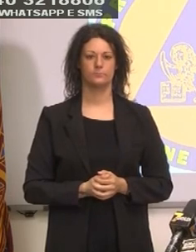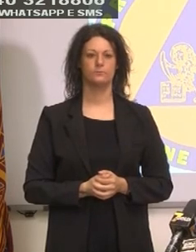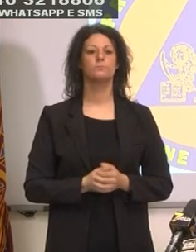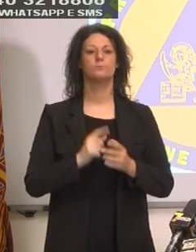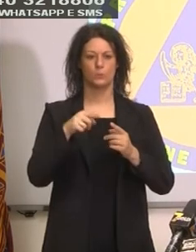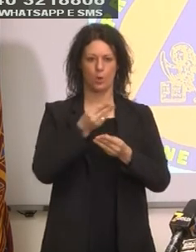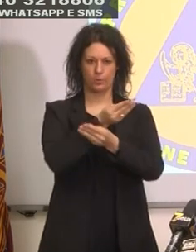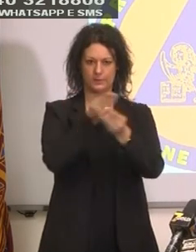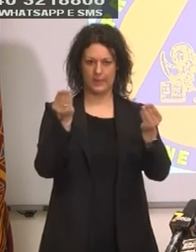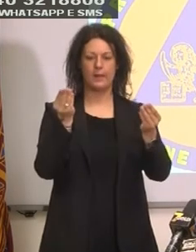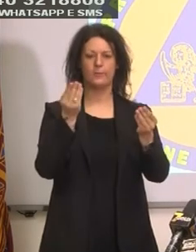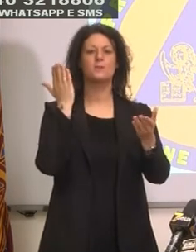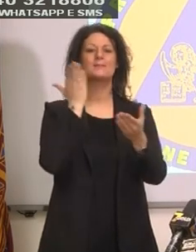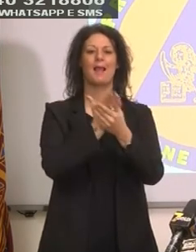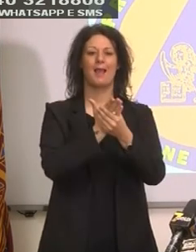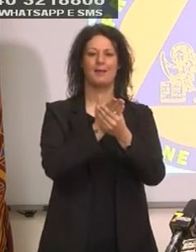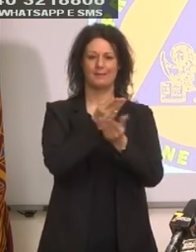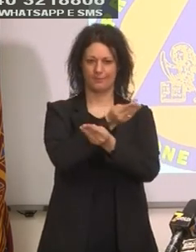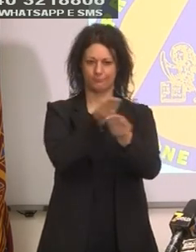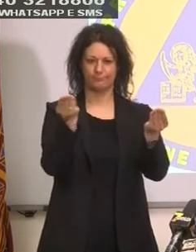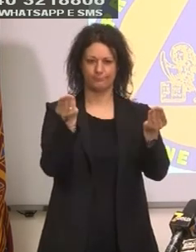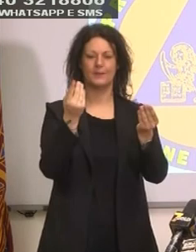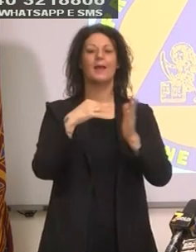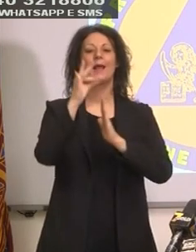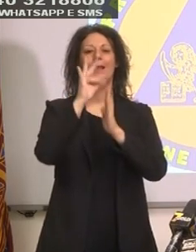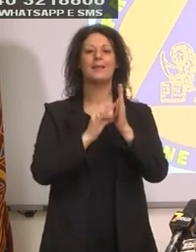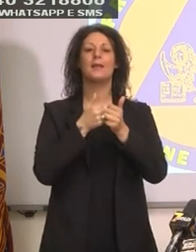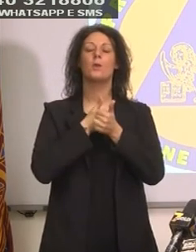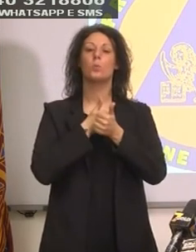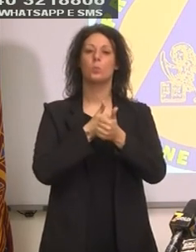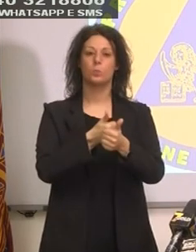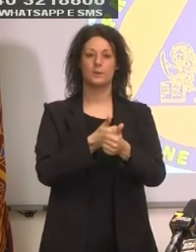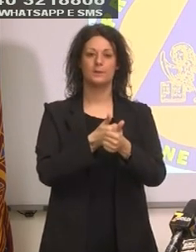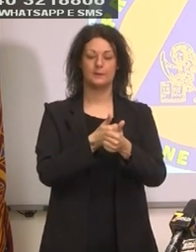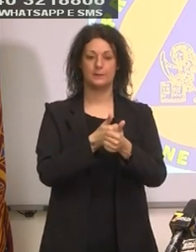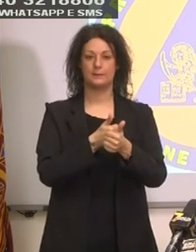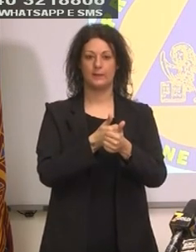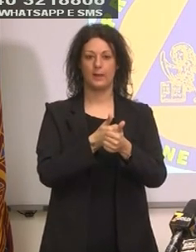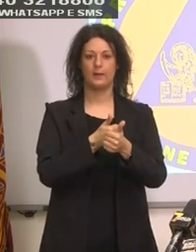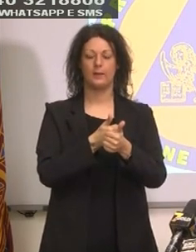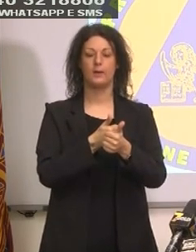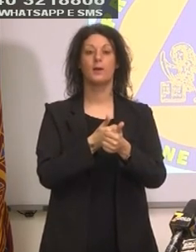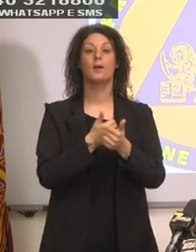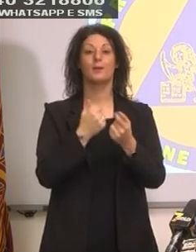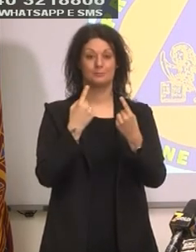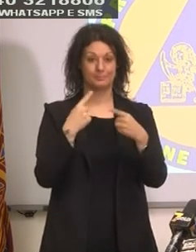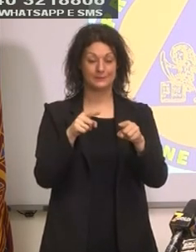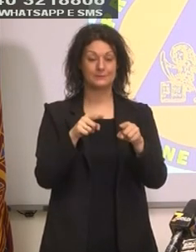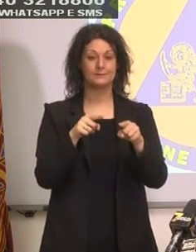la scheda, sono linee guida che fondamentalmente, me lo ricorda anche l'assessore Lanzarì, sono linee